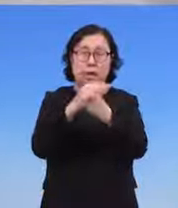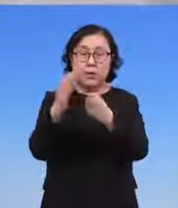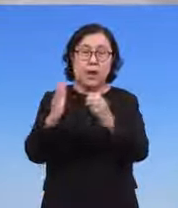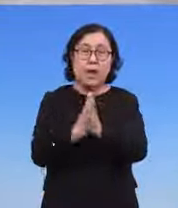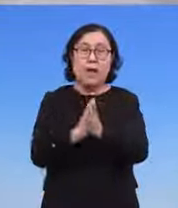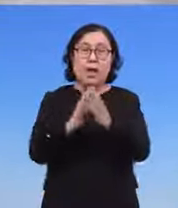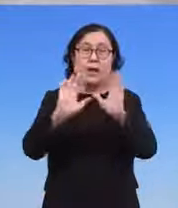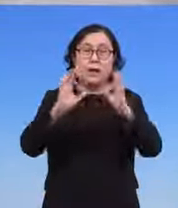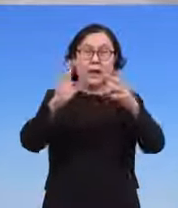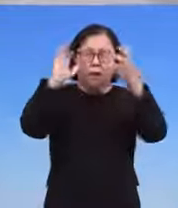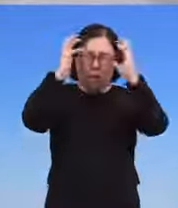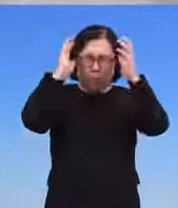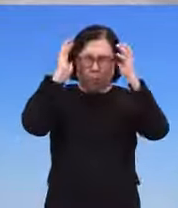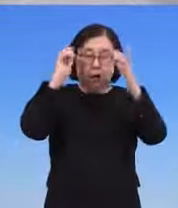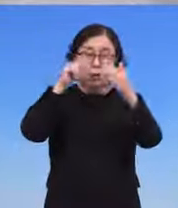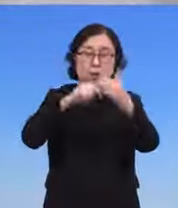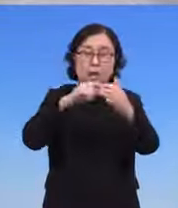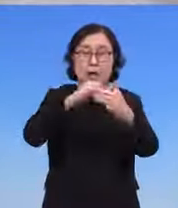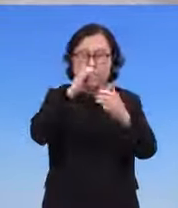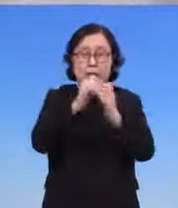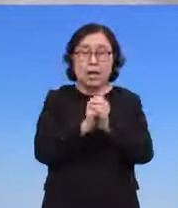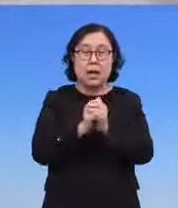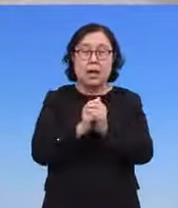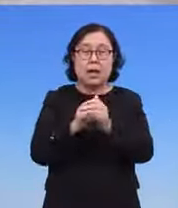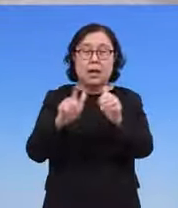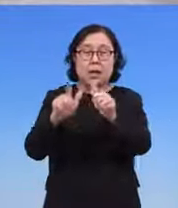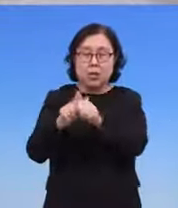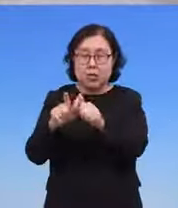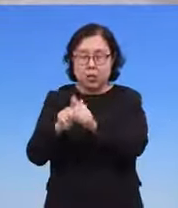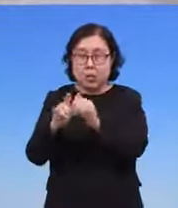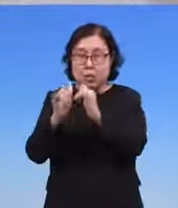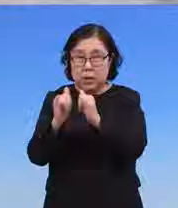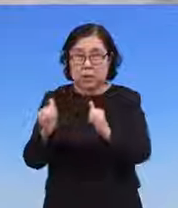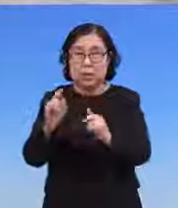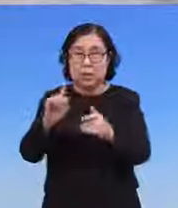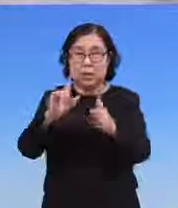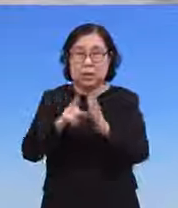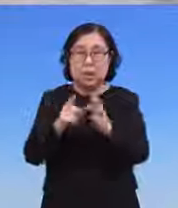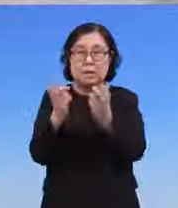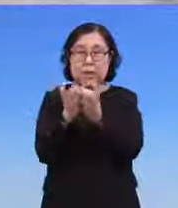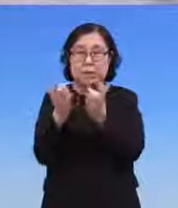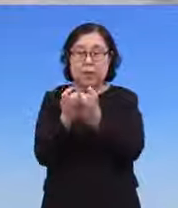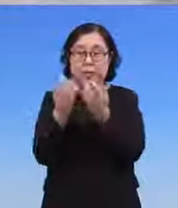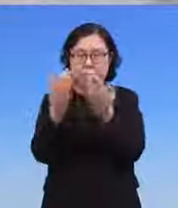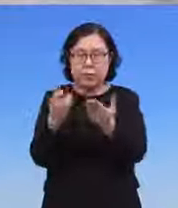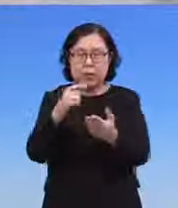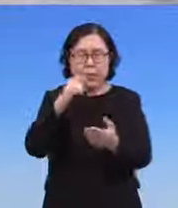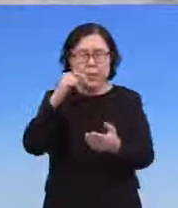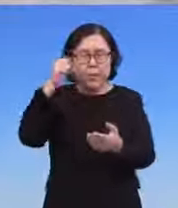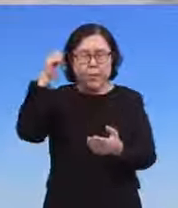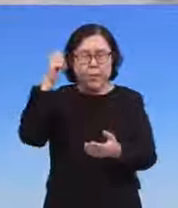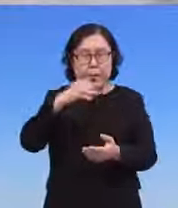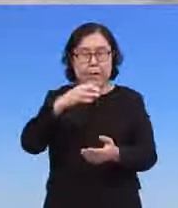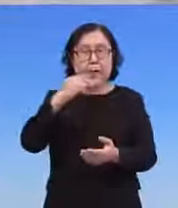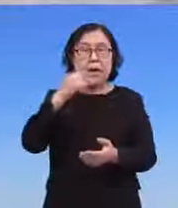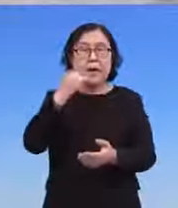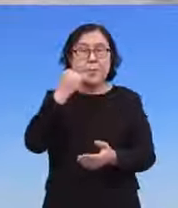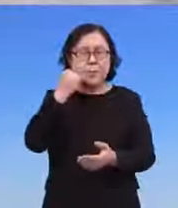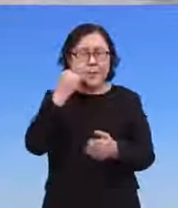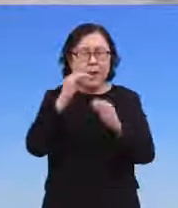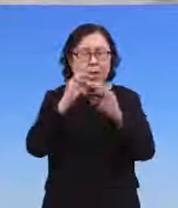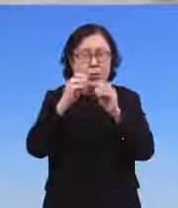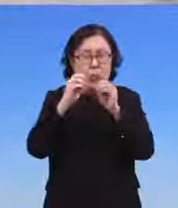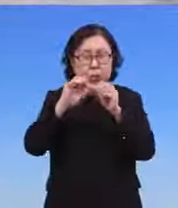초기 기독교인들처럼 우리 믿음의 어른들 선배들처럼 하나님 이 시대에 대안이 되는 빛과 소금이 되는